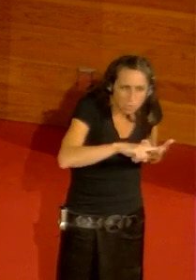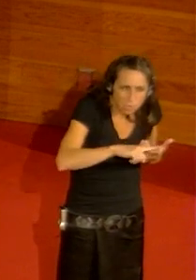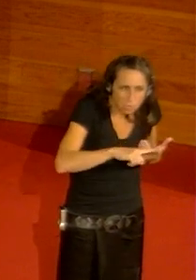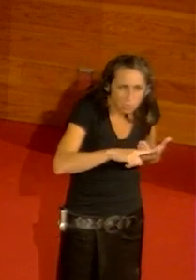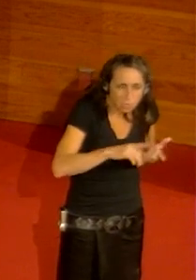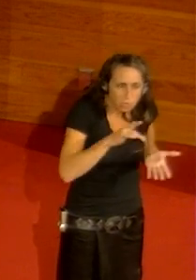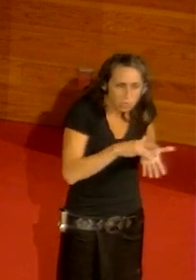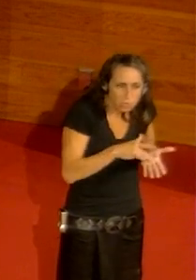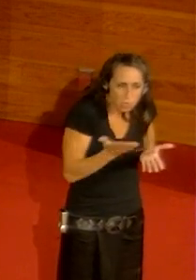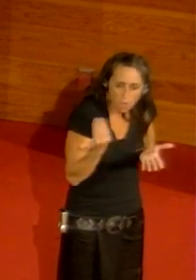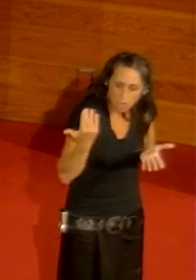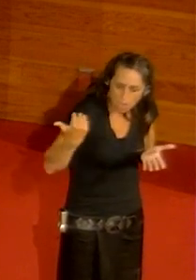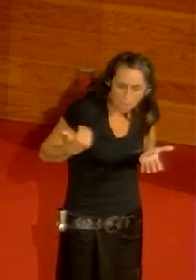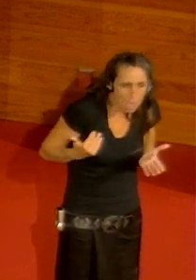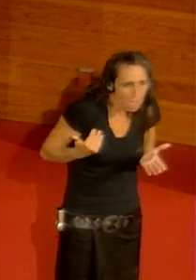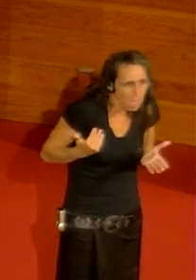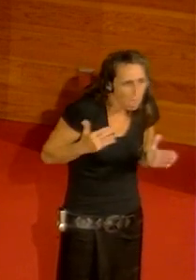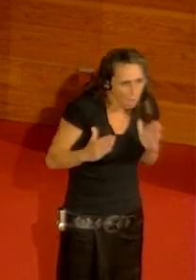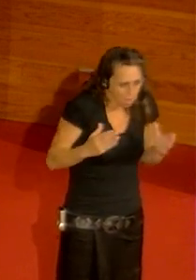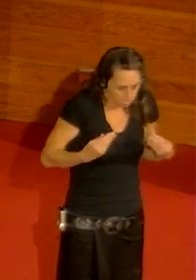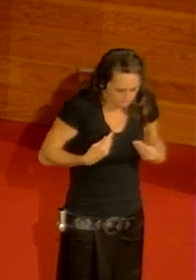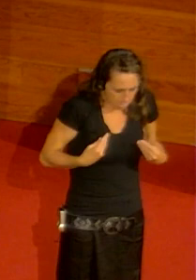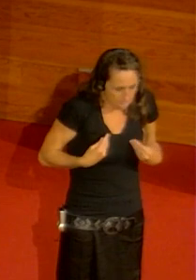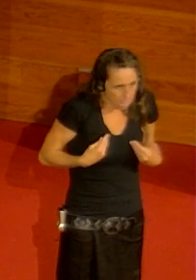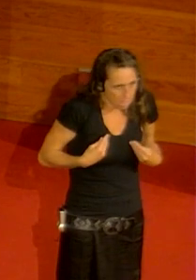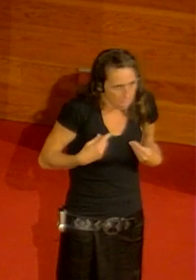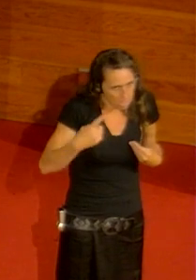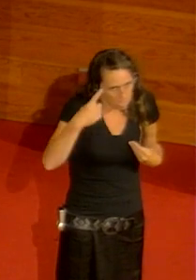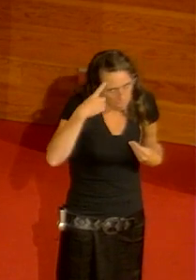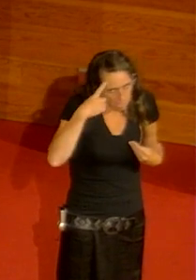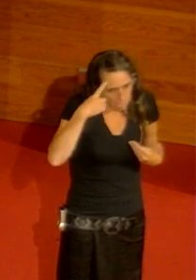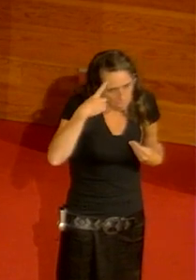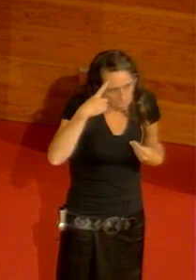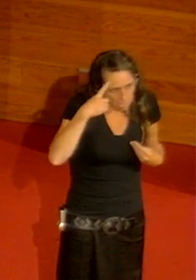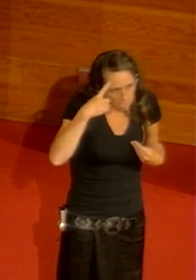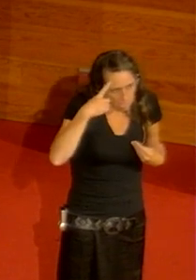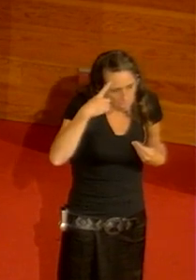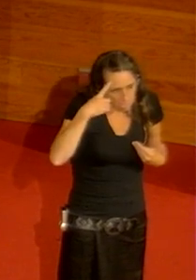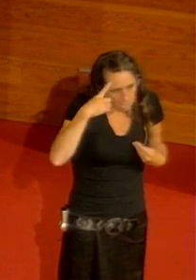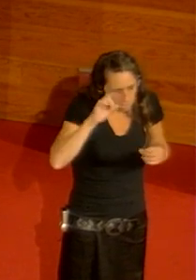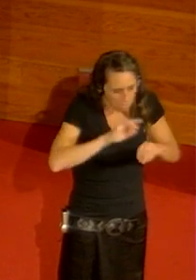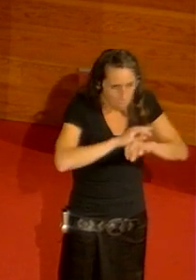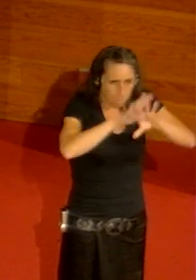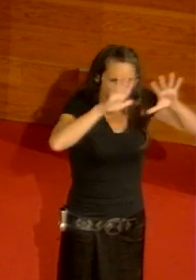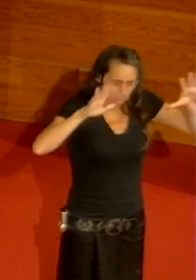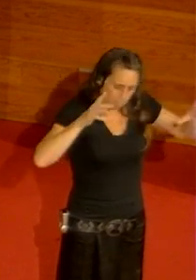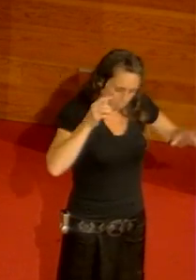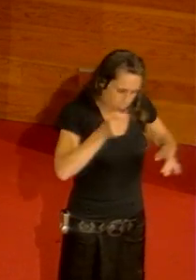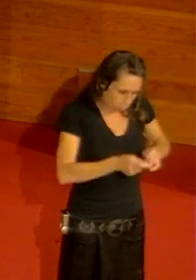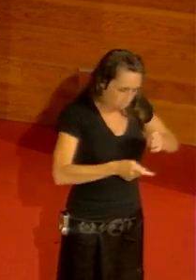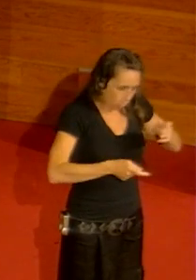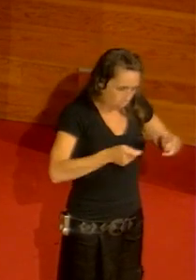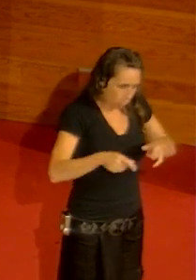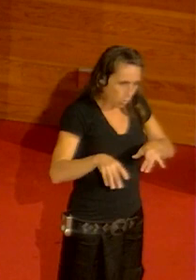vidas histórico de poner un poco cordura ir poco a poco aceptando la devolución de los terrenos